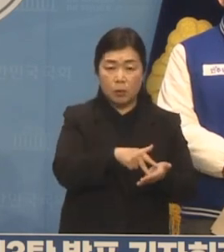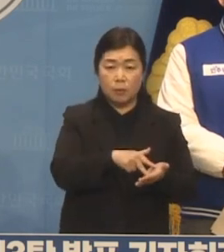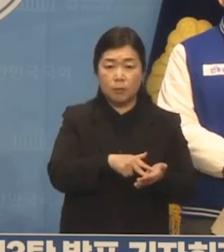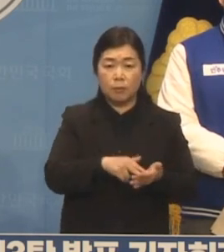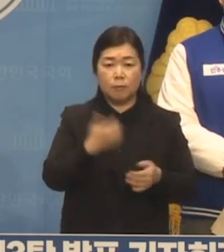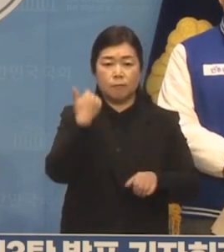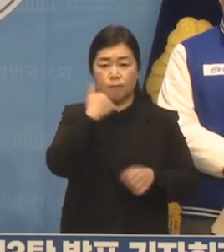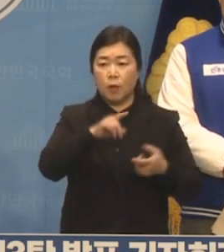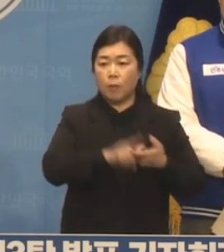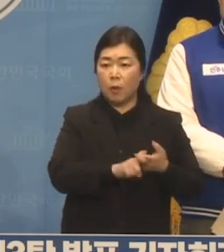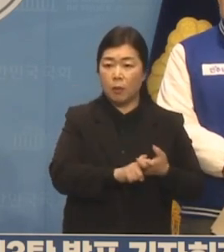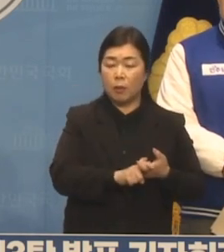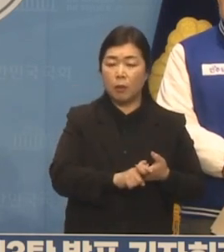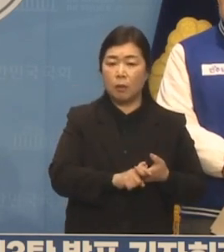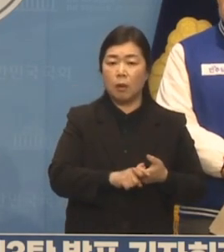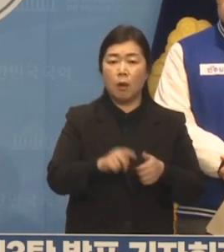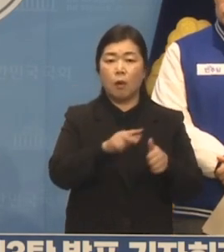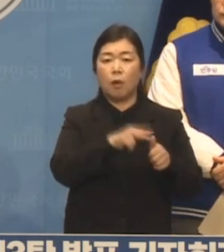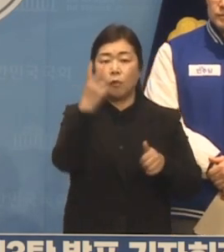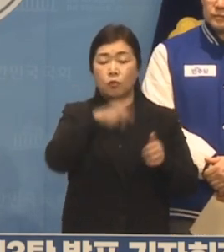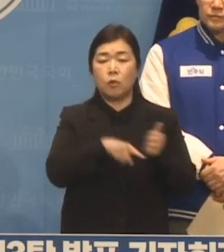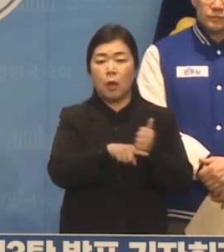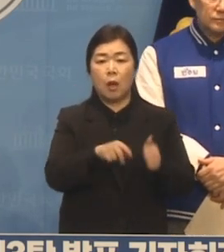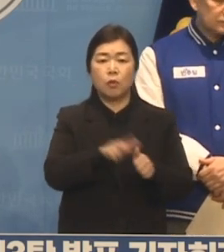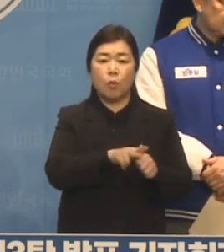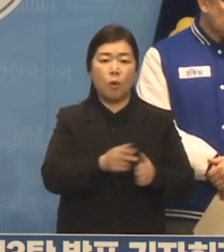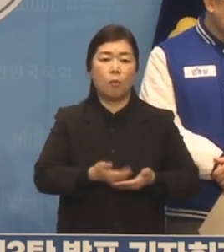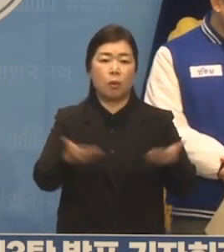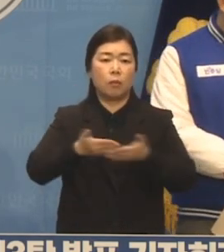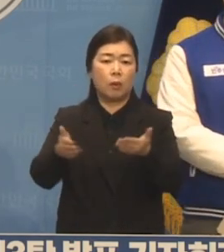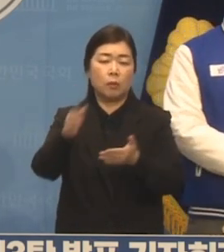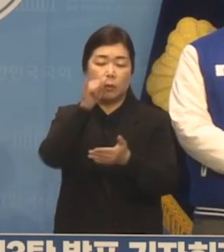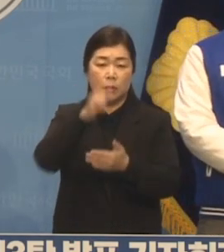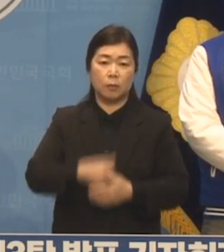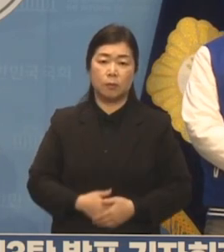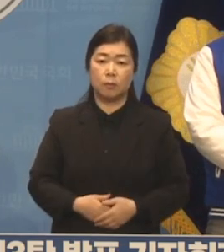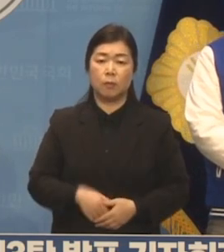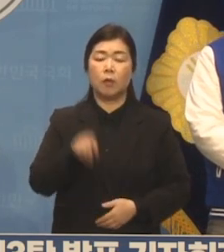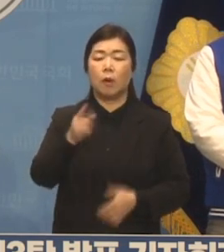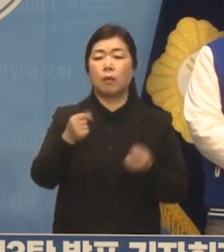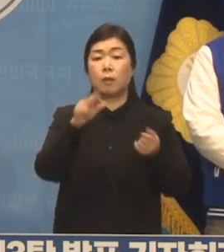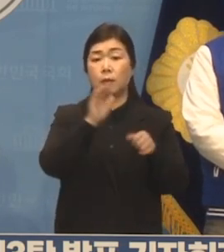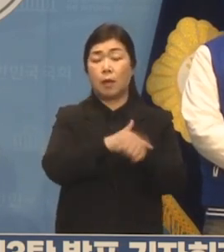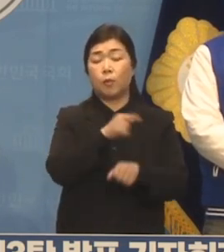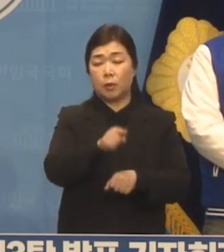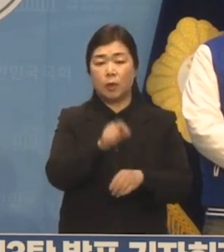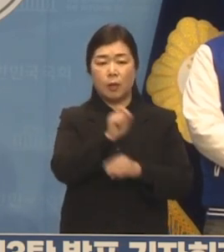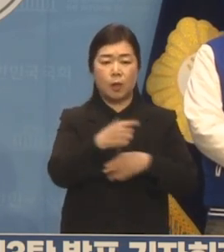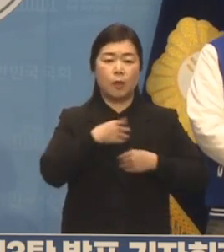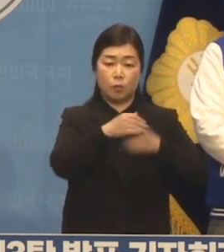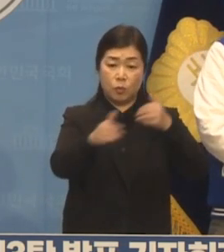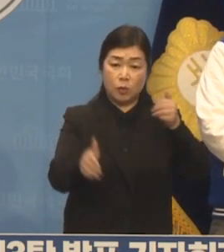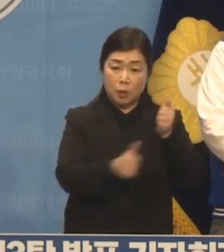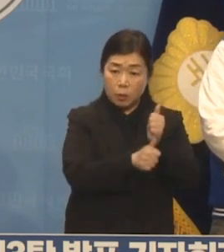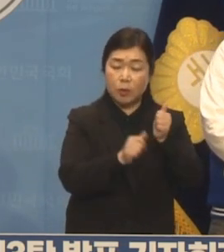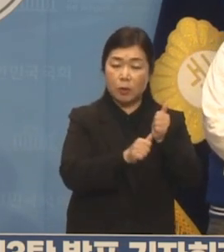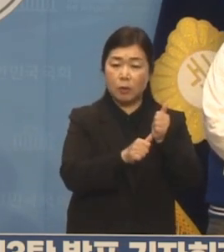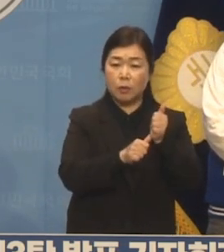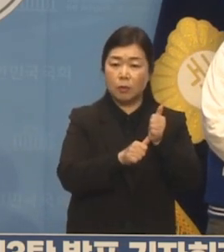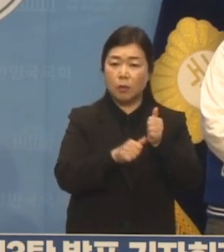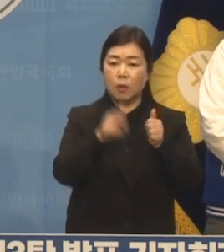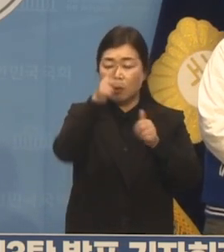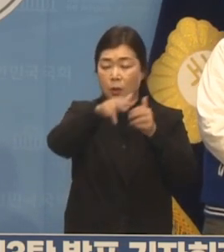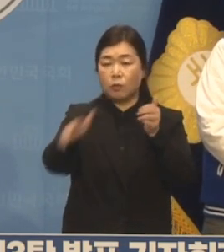편향성을 띤 수사 행태를 보여왔습니다. 이런 잘못은 경찰의 인사를 행정부, 행정안전부, 경찰국을